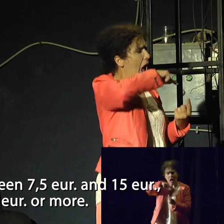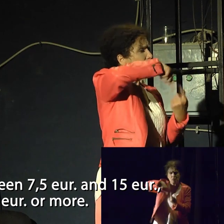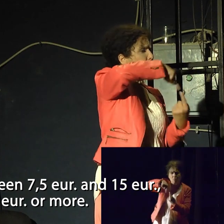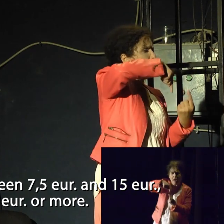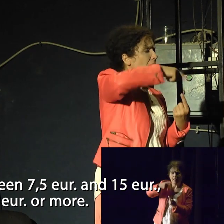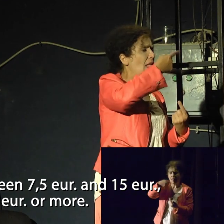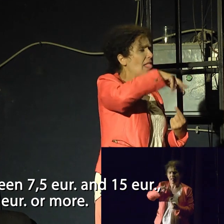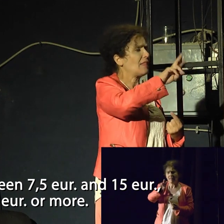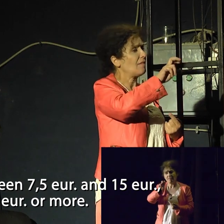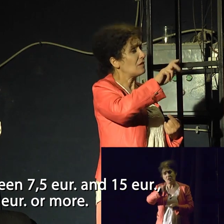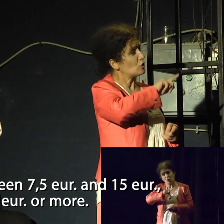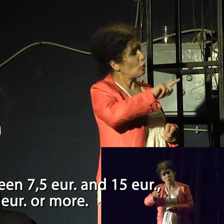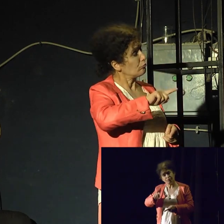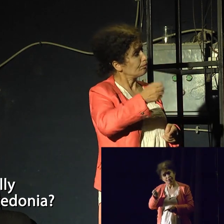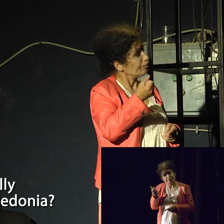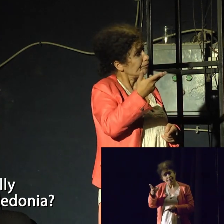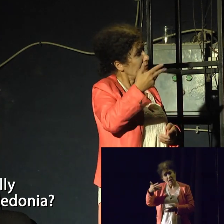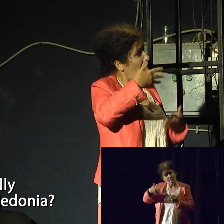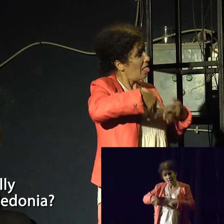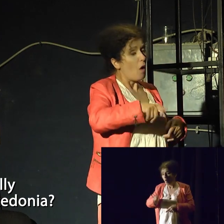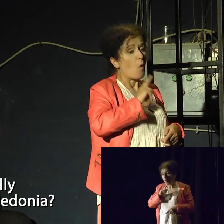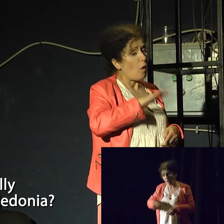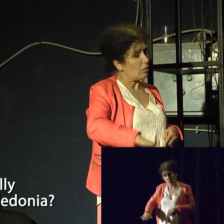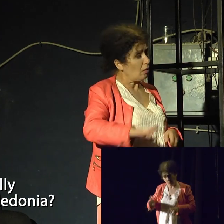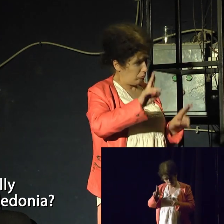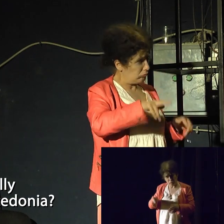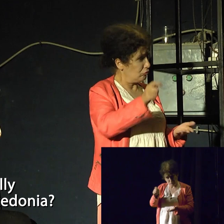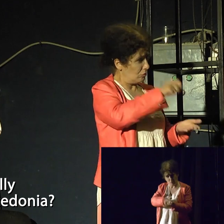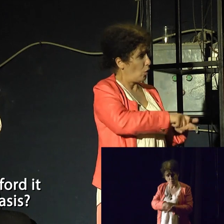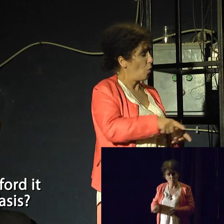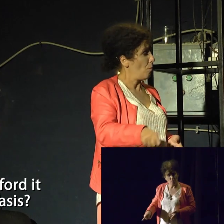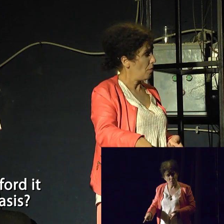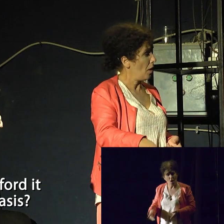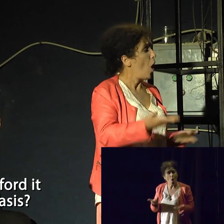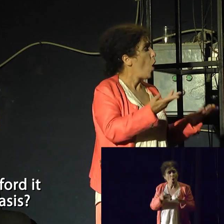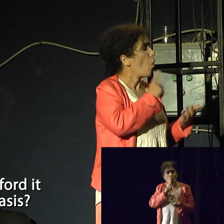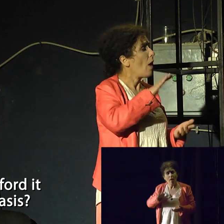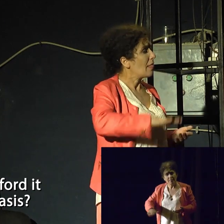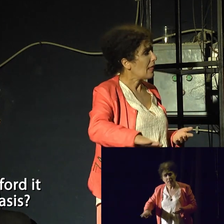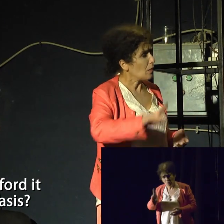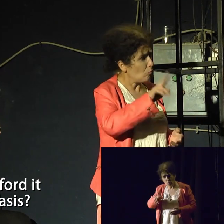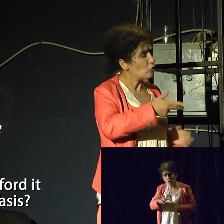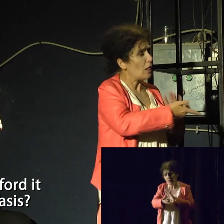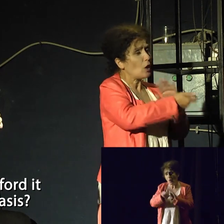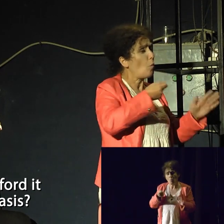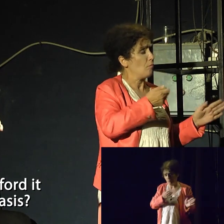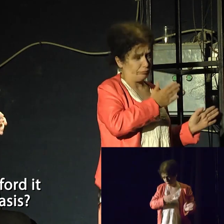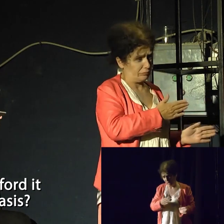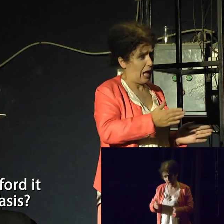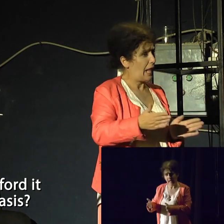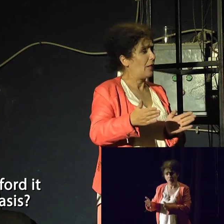од 1200 до неколку илјади денари. Кој дете во Македонија може да си го приушти тоа? Кој дете во Македонија може да си го приушти тоа да го користи редовно?